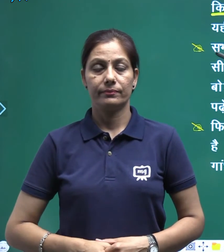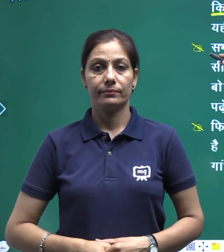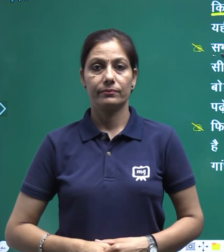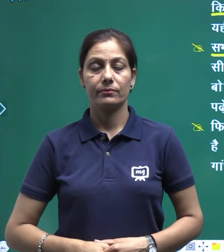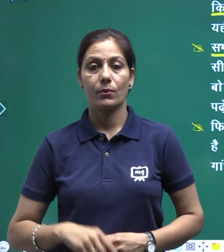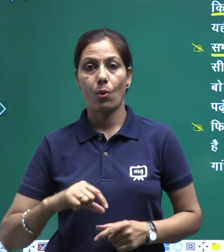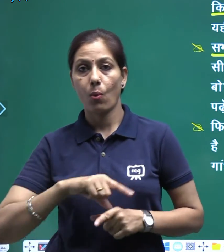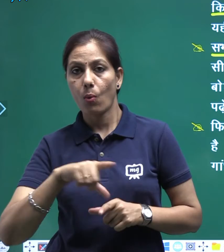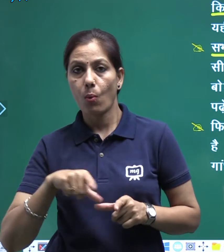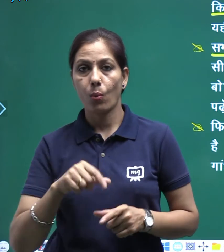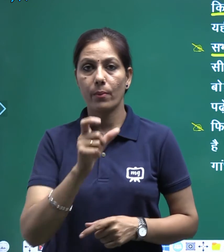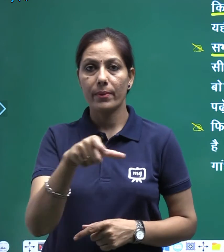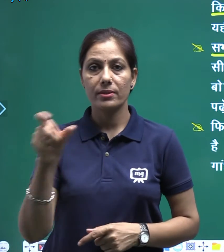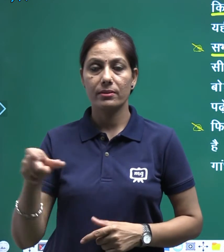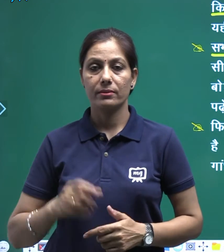सभी आदमी